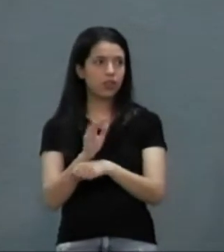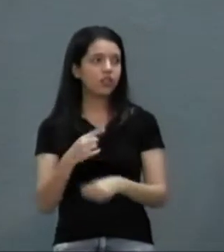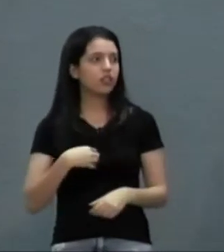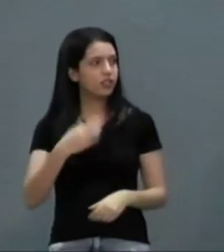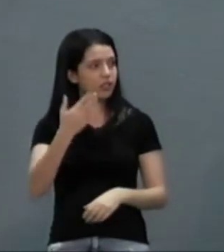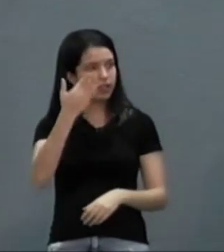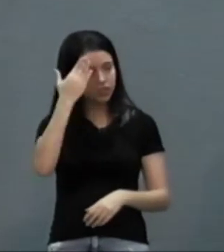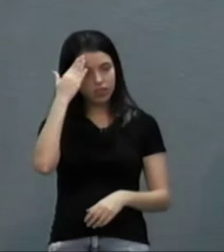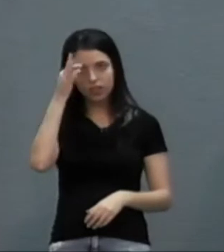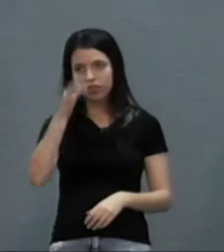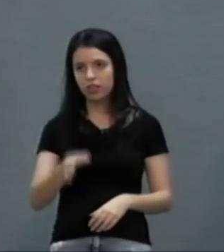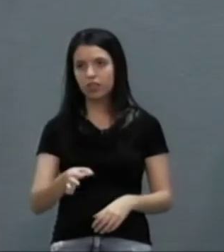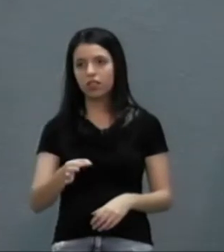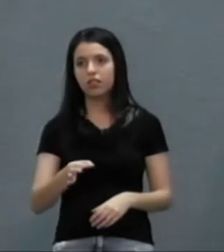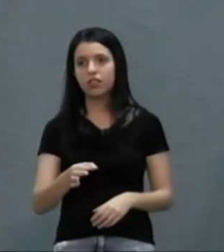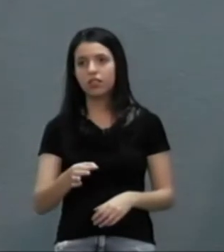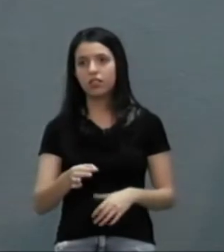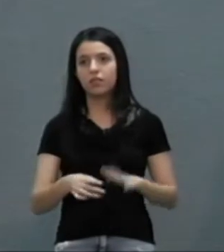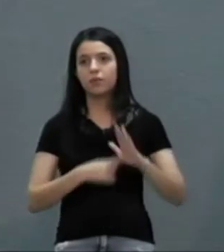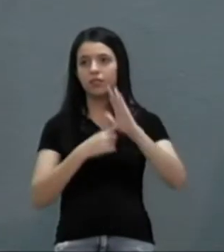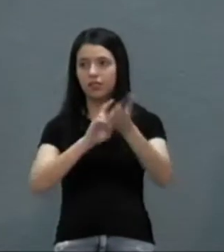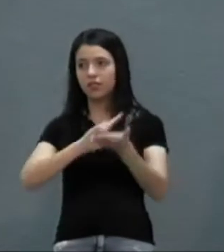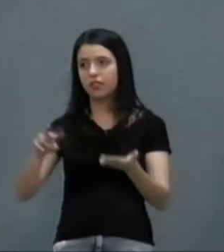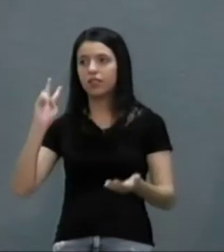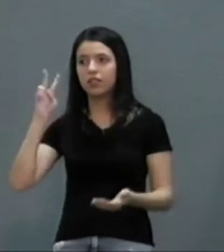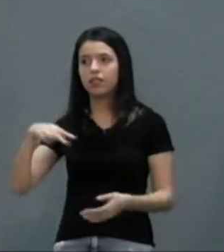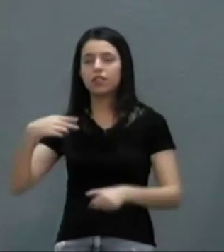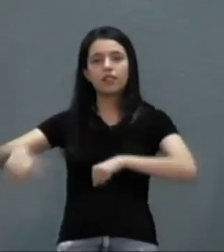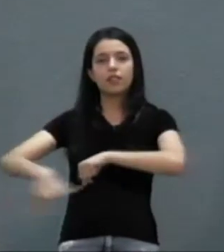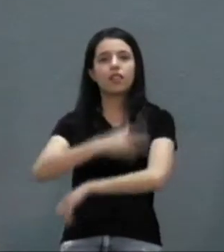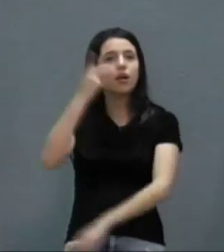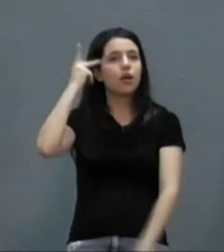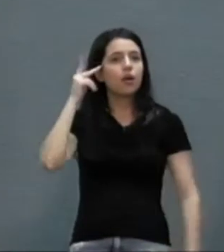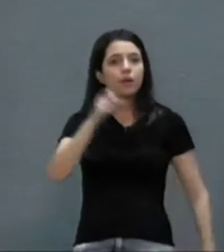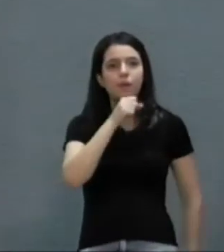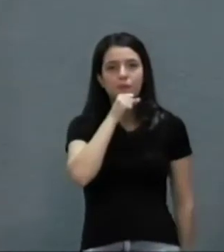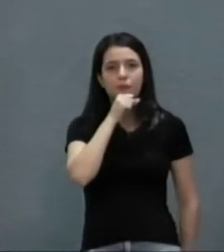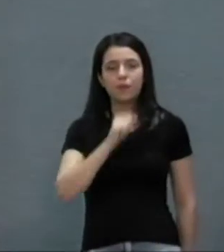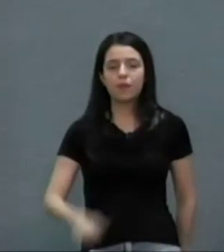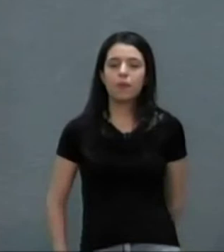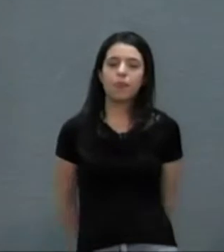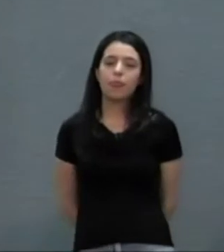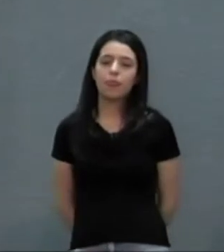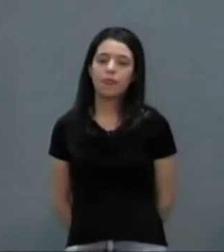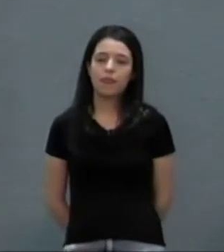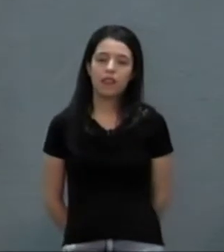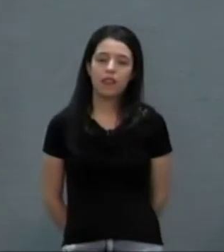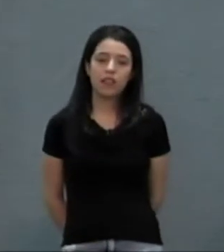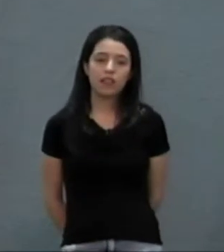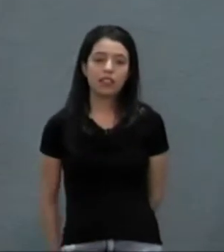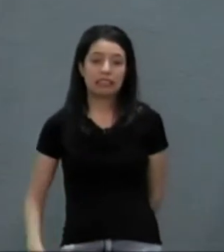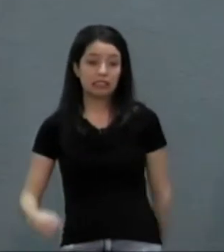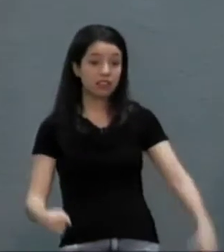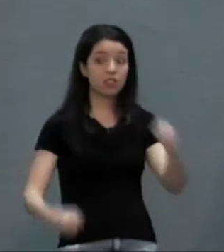vereadores. Então estão indignados, uma avenida igual a Porto Velho, a 7 de setembro, que se passam 1.000, 2.000 veículos por